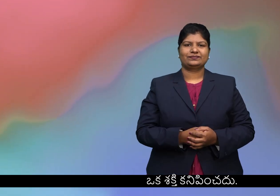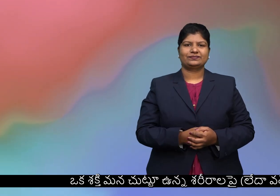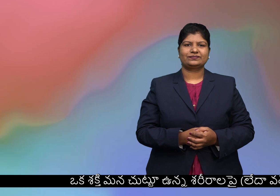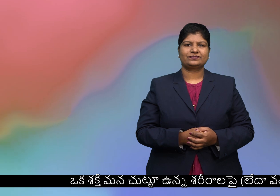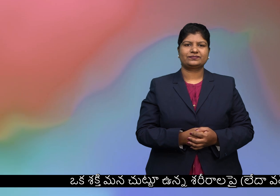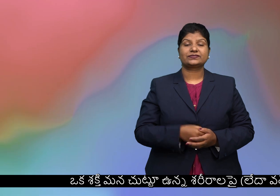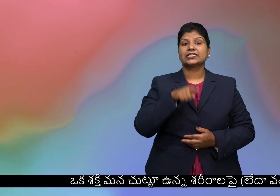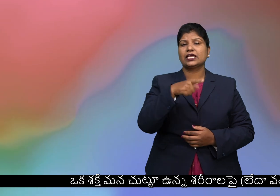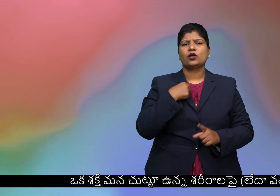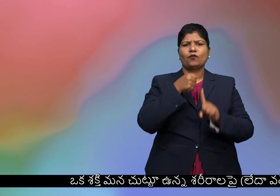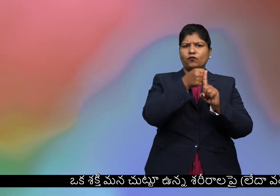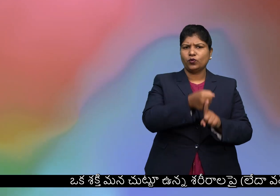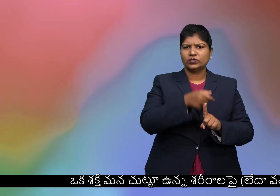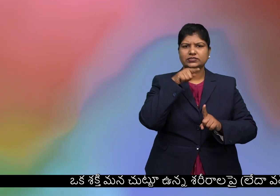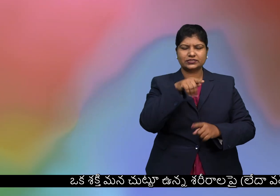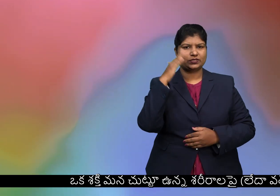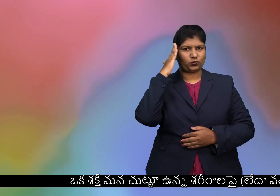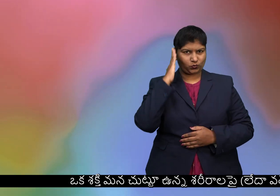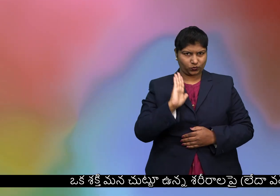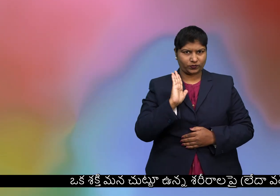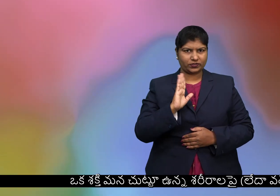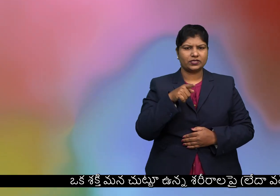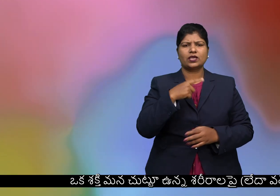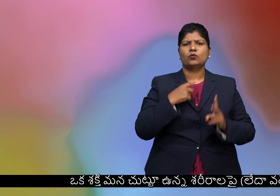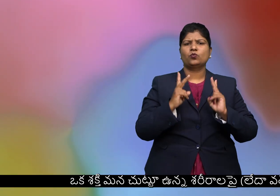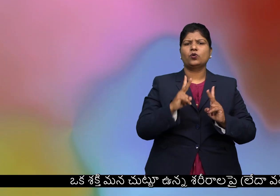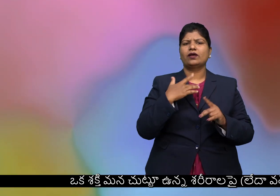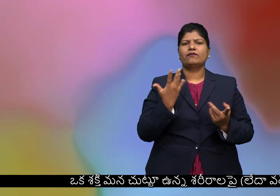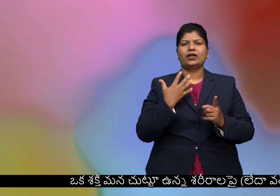ఒక శక్తి మన చుట్టూ ఉన్న శరీరాలపై లేదా వస్తువులపై